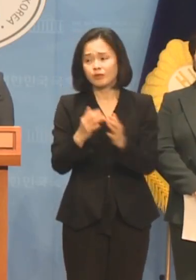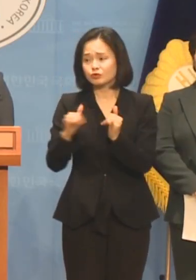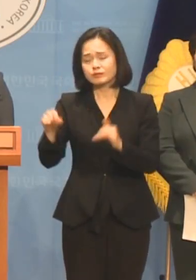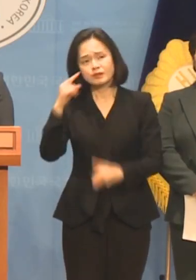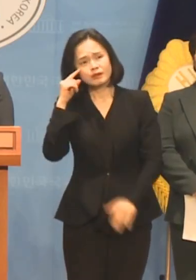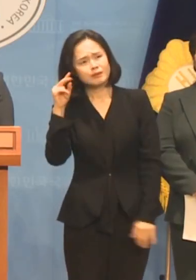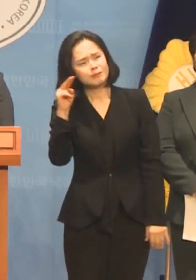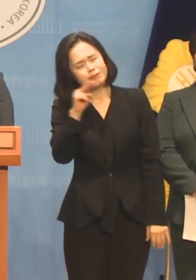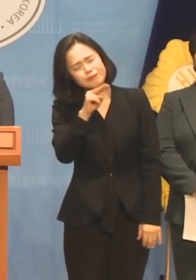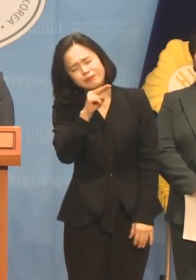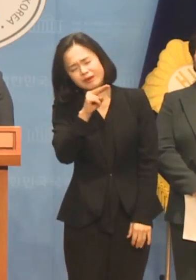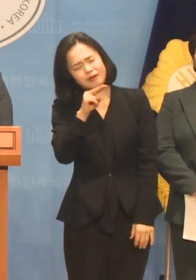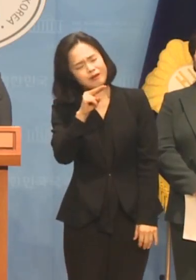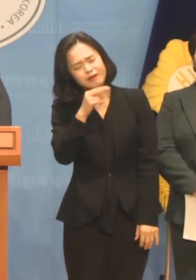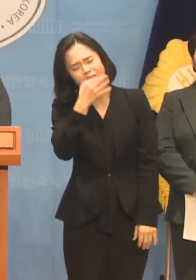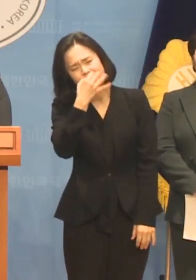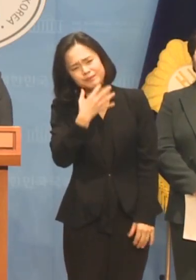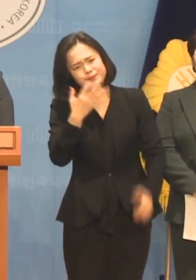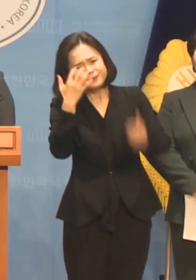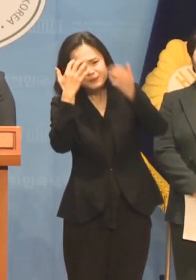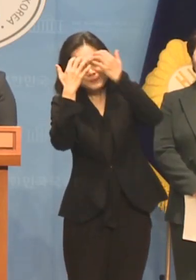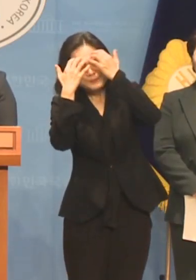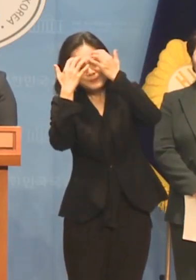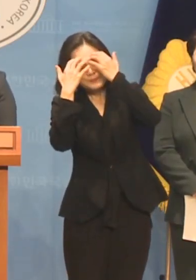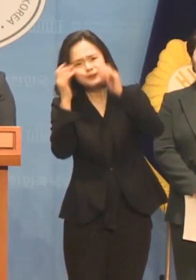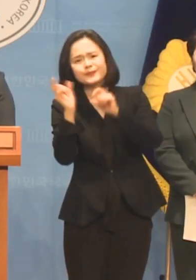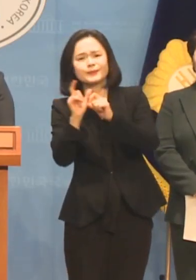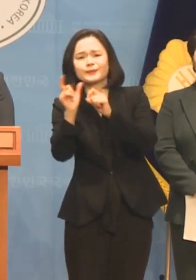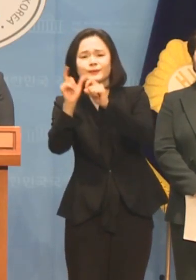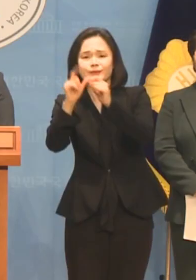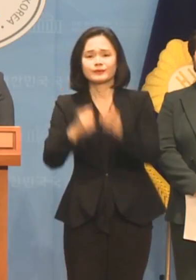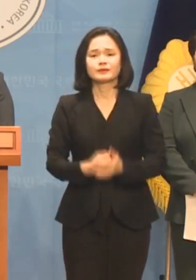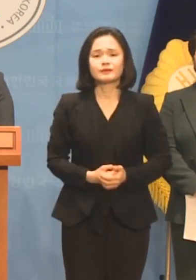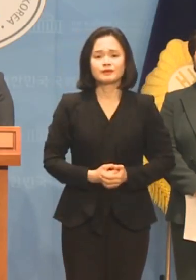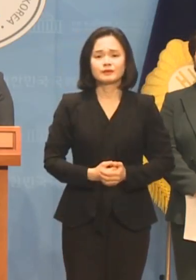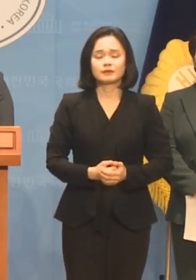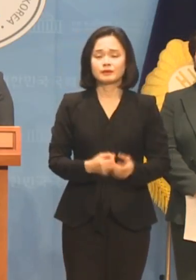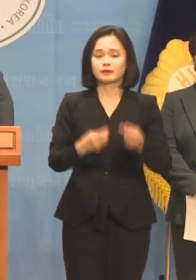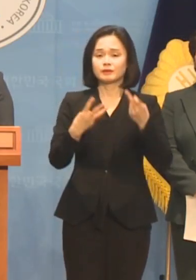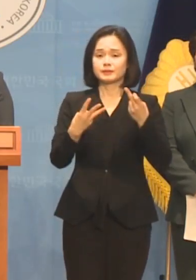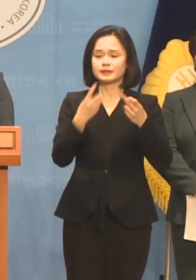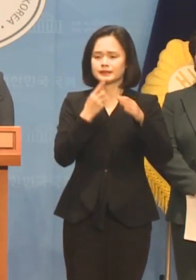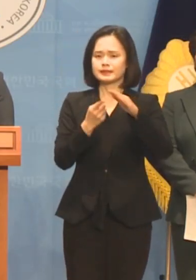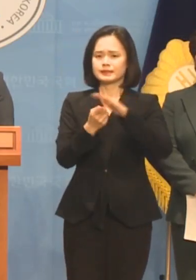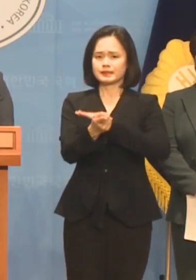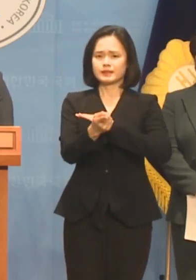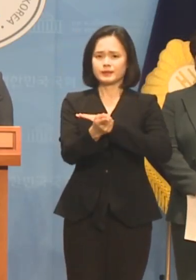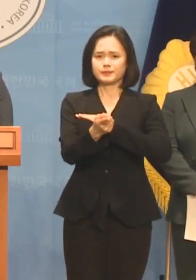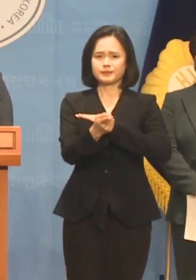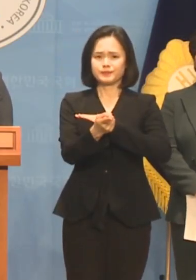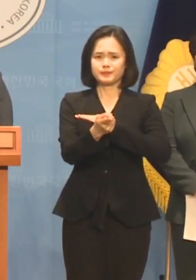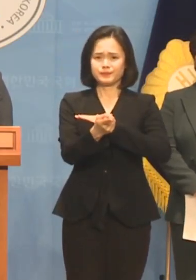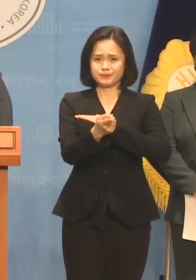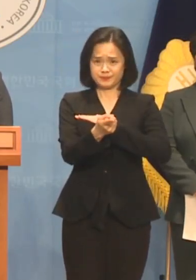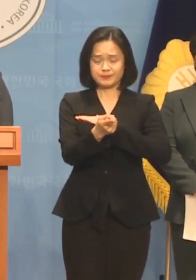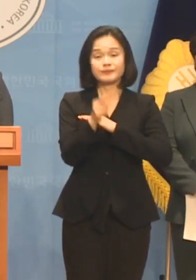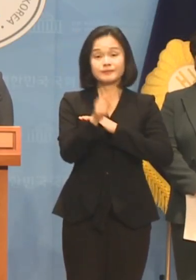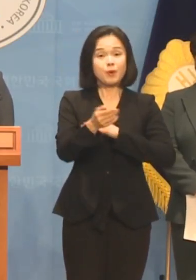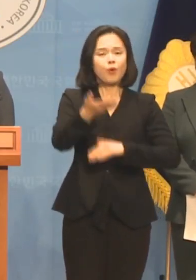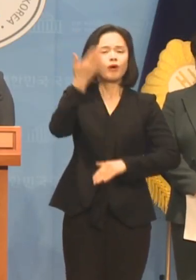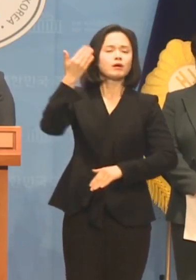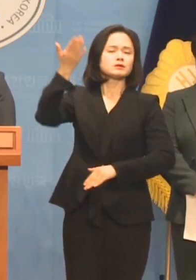있습니다. 특히 비상계엄과 5.18 민주화 운동을 직접 겪은 당사자들과